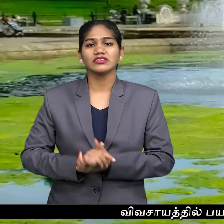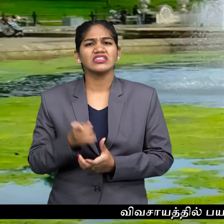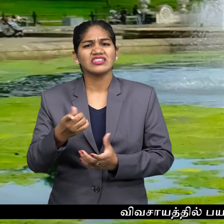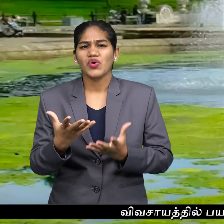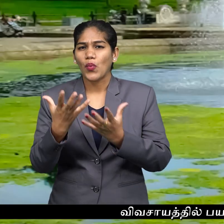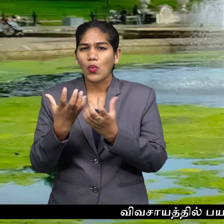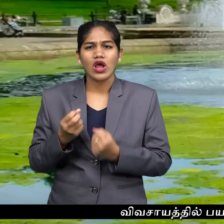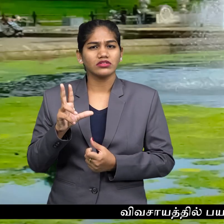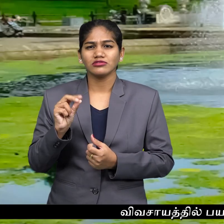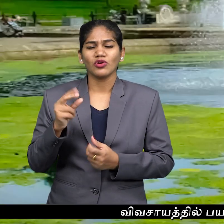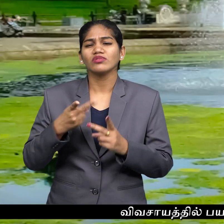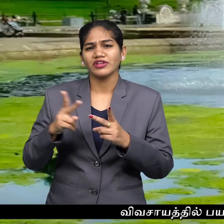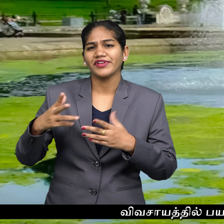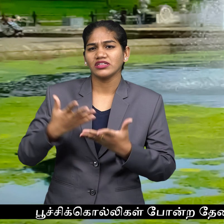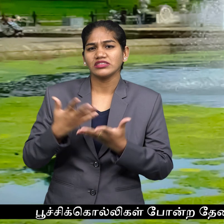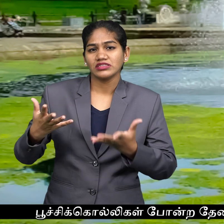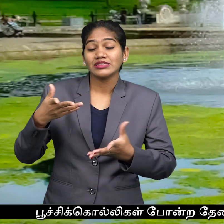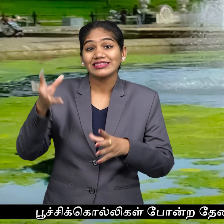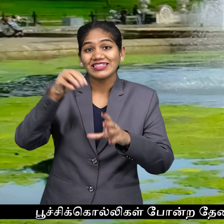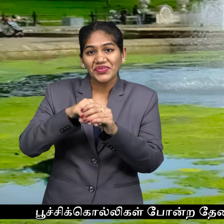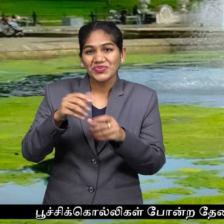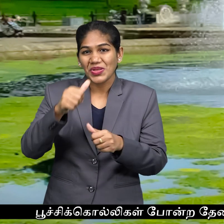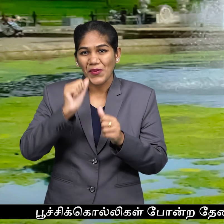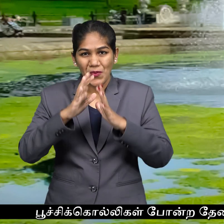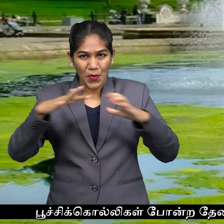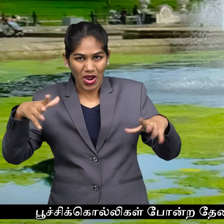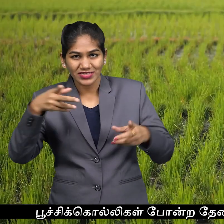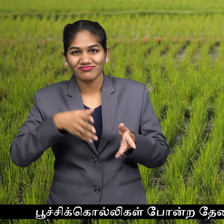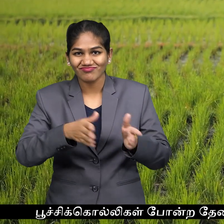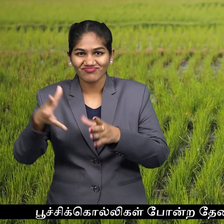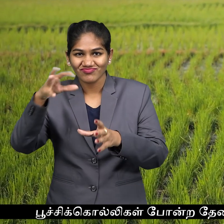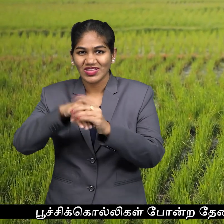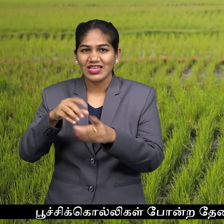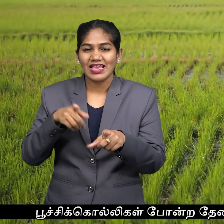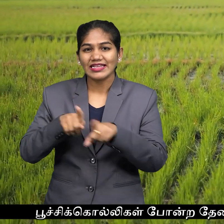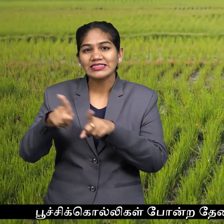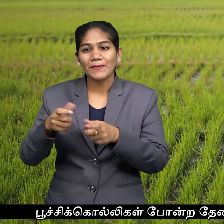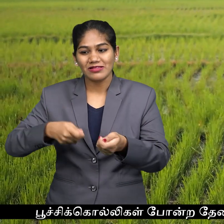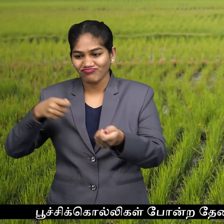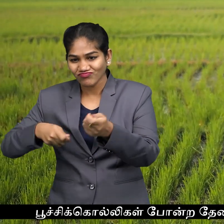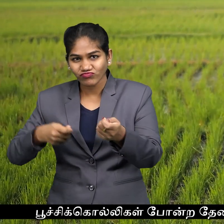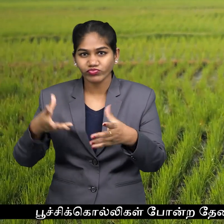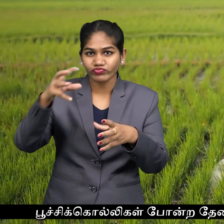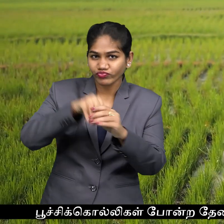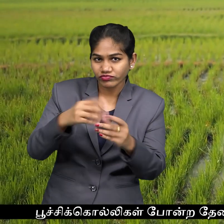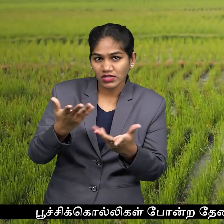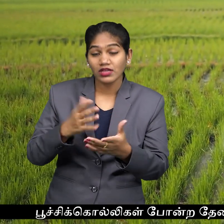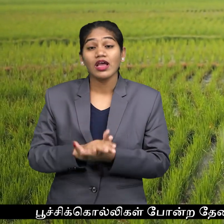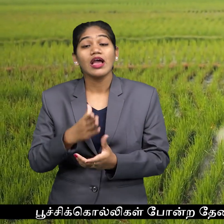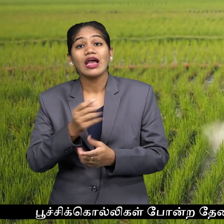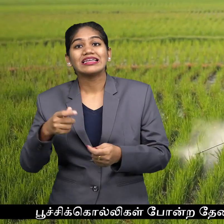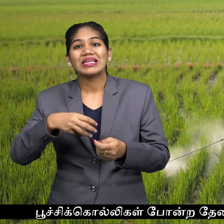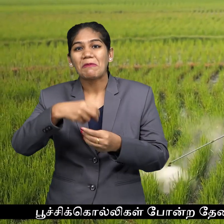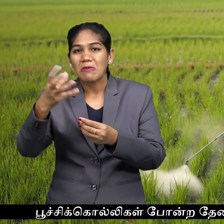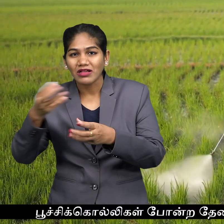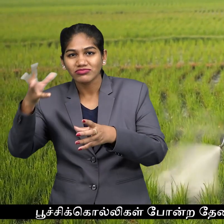விவசாயத்தில் பயன்படுத்தப்படும் உரங்கள் மற்றும் பூச்சிக்கொல்லிகள் போன்ற தேவையற்ற பொருட்களை நீர்நிலைகளில் சேர்ப்பது.